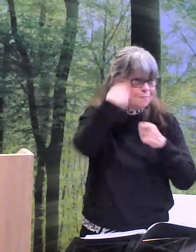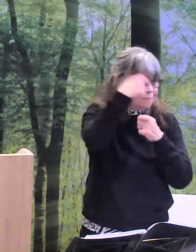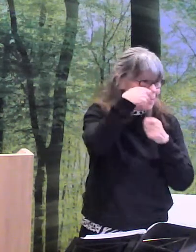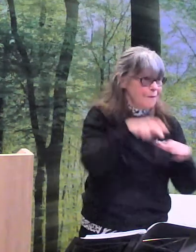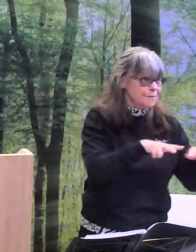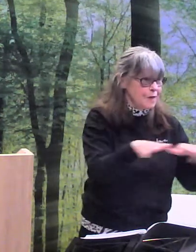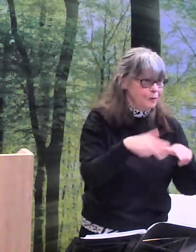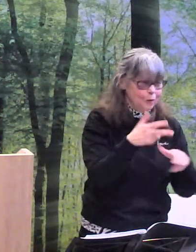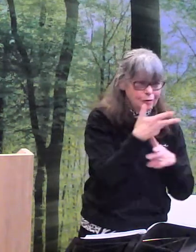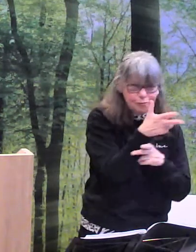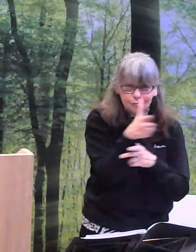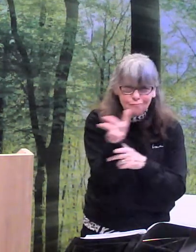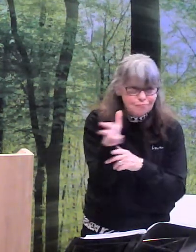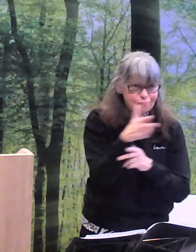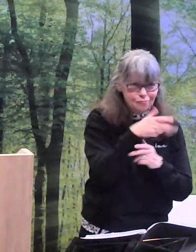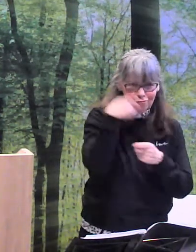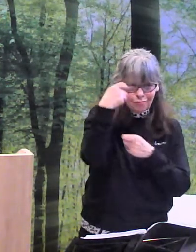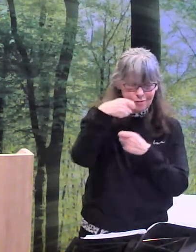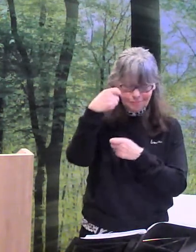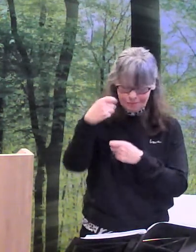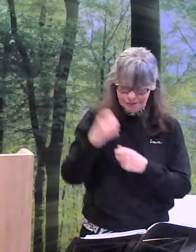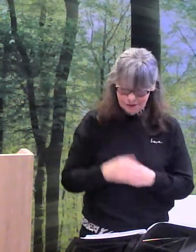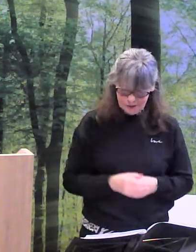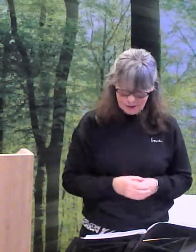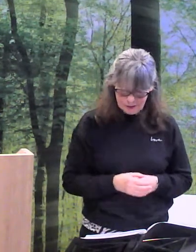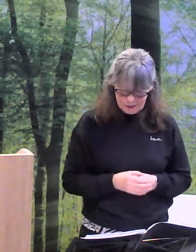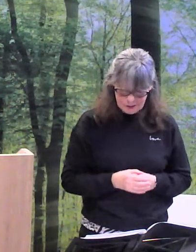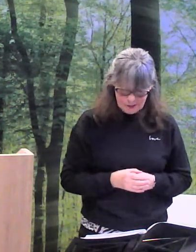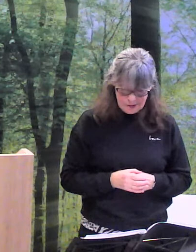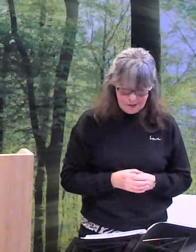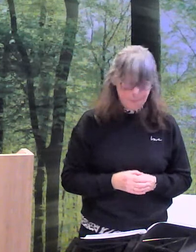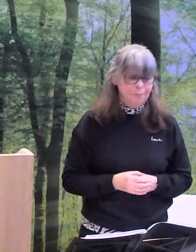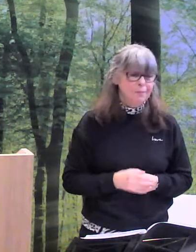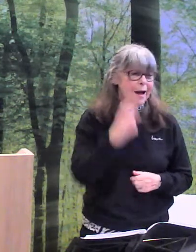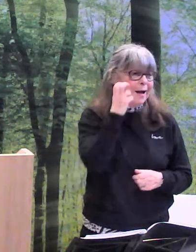Hij doet ook veel video's, filmen.